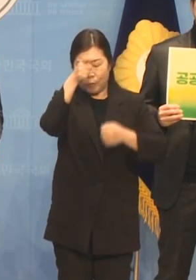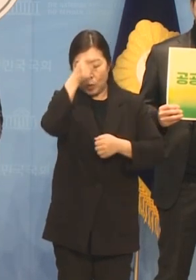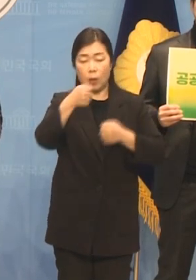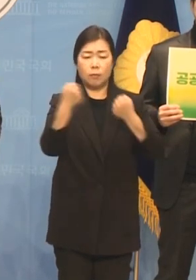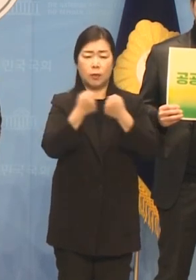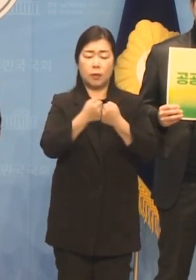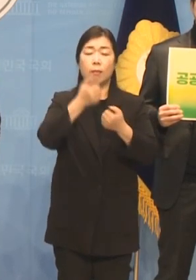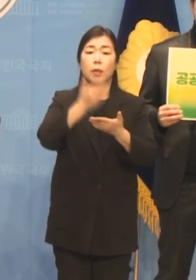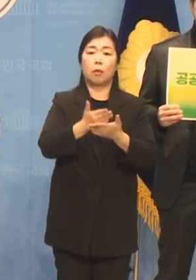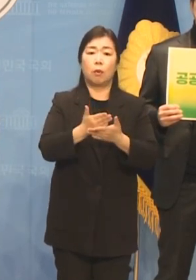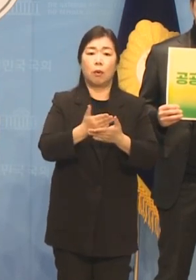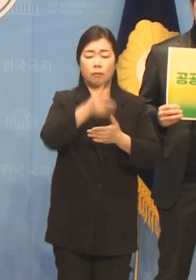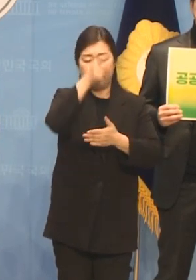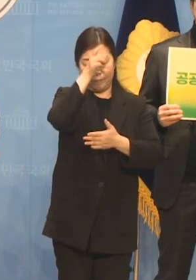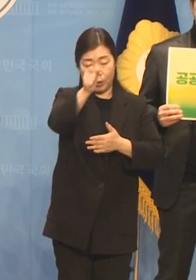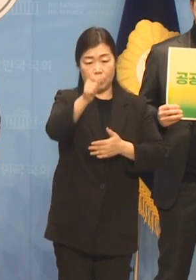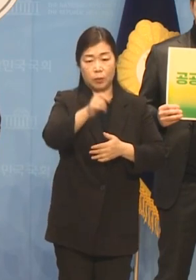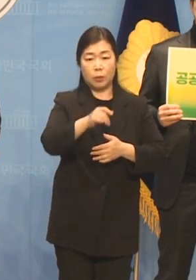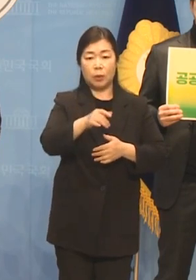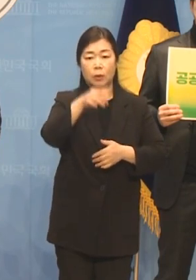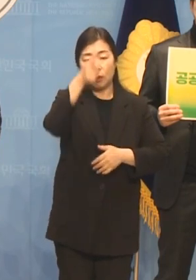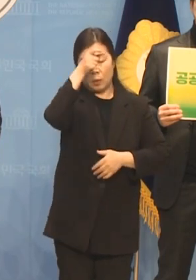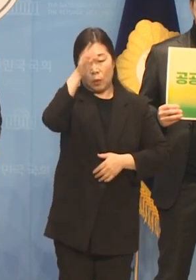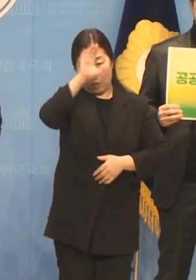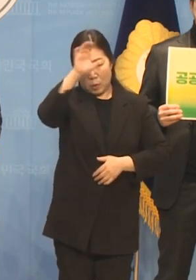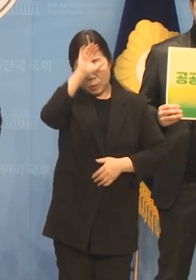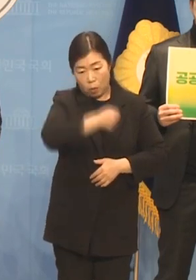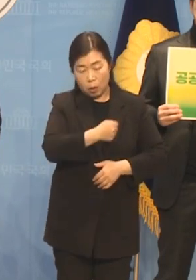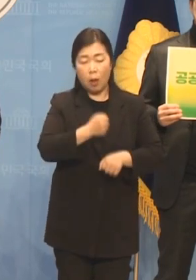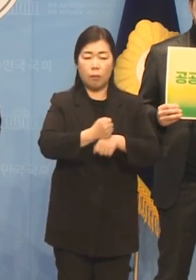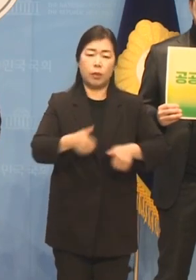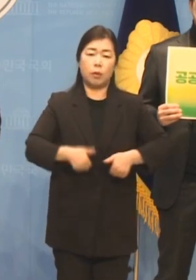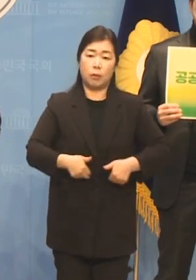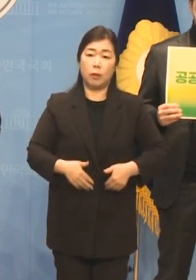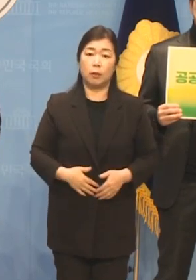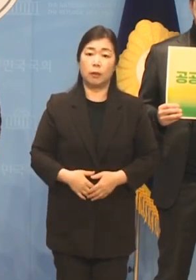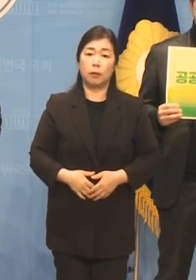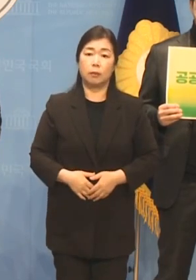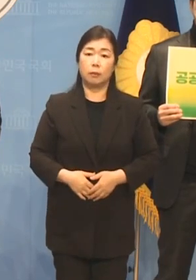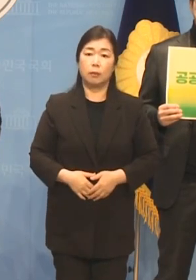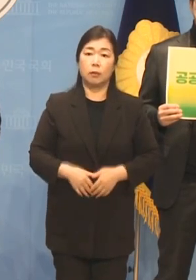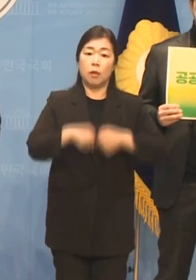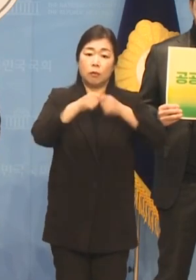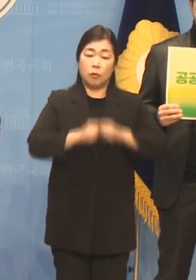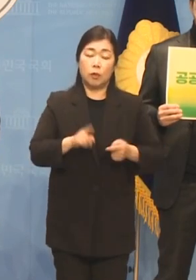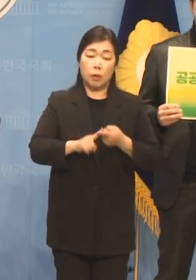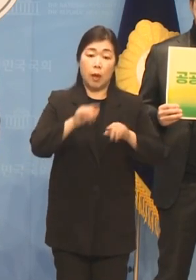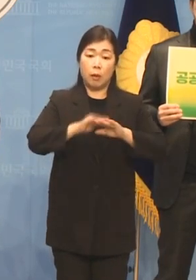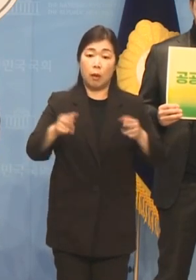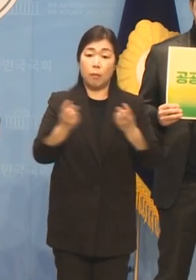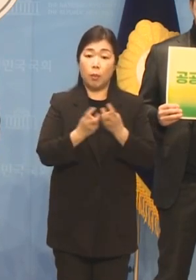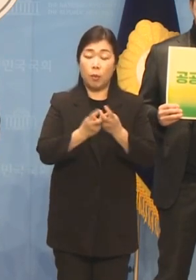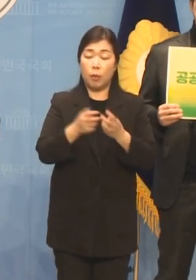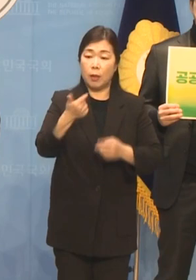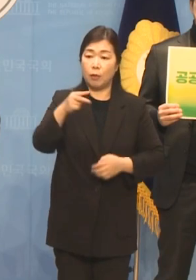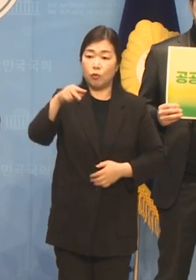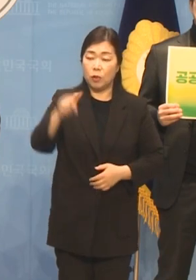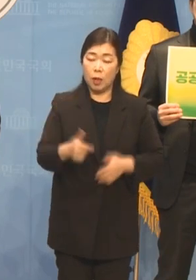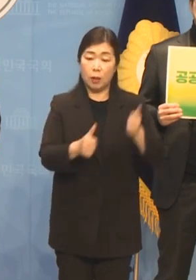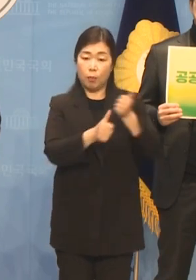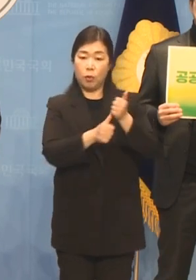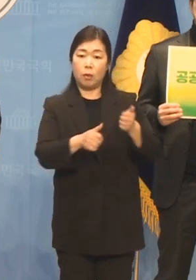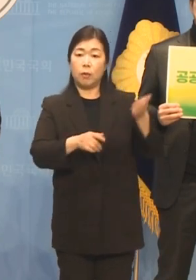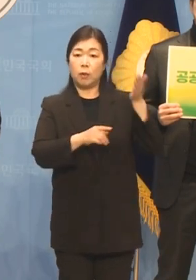강변과 강요를 벗어나야 됩니다. 구체적으로 다양한 해결 방법에 대해서는 저희 나순자